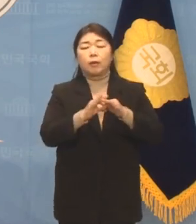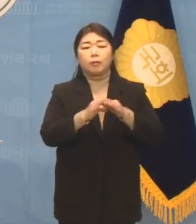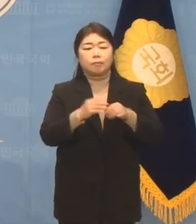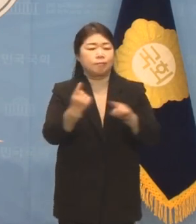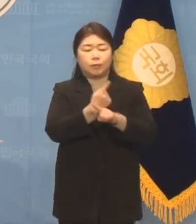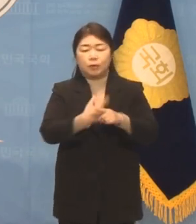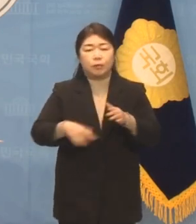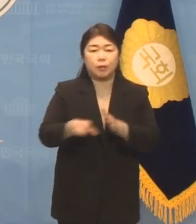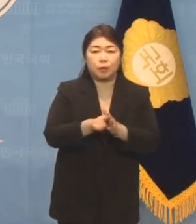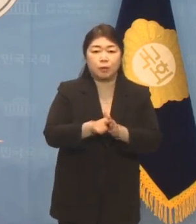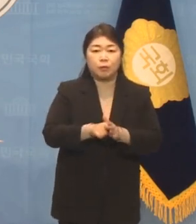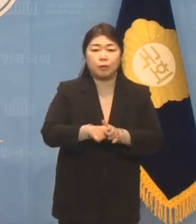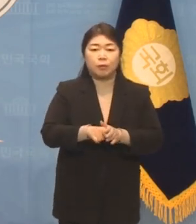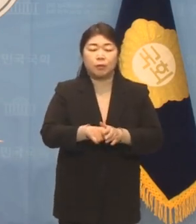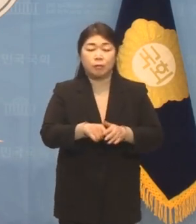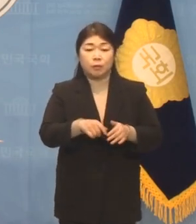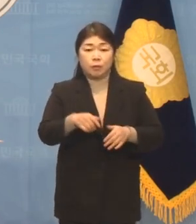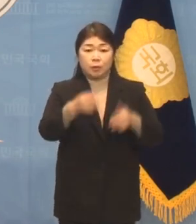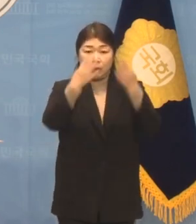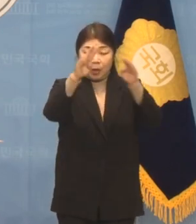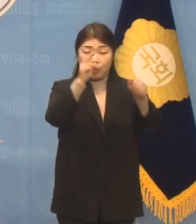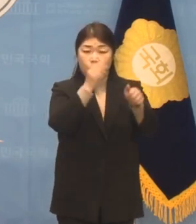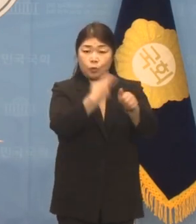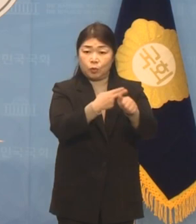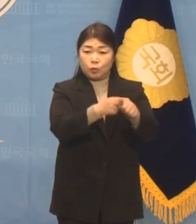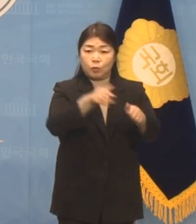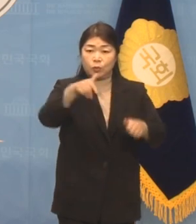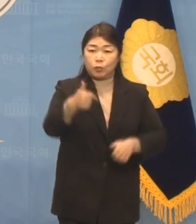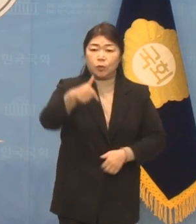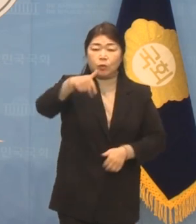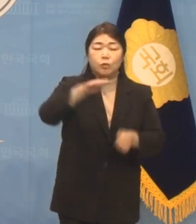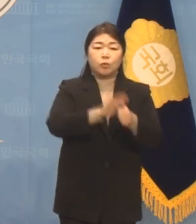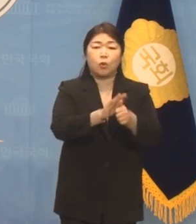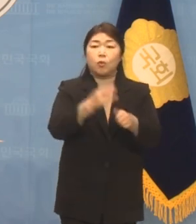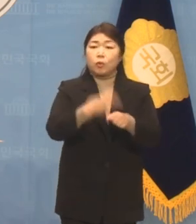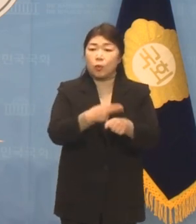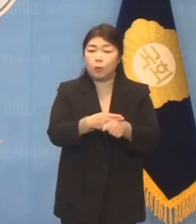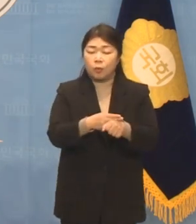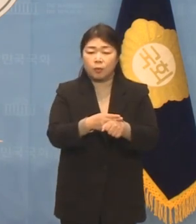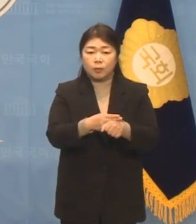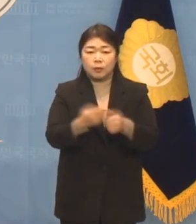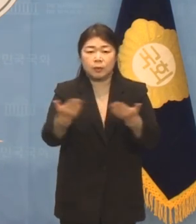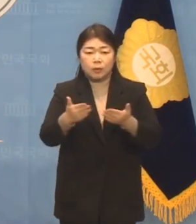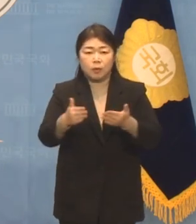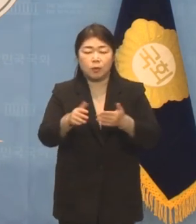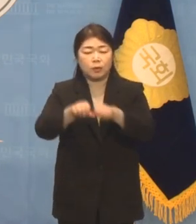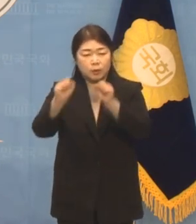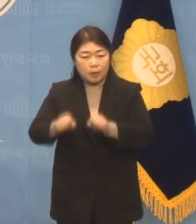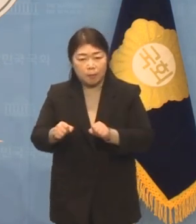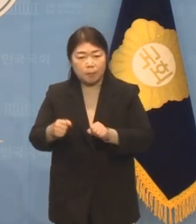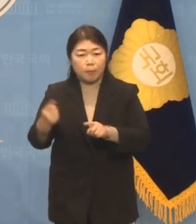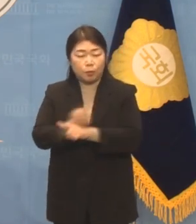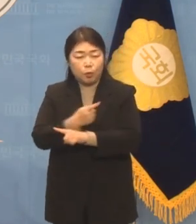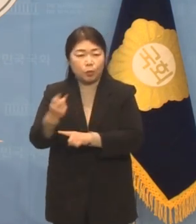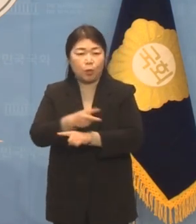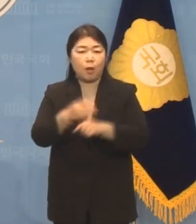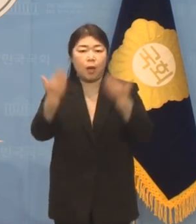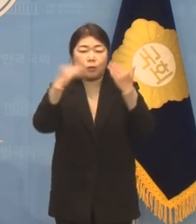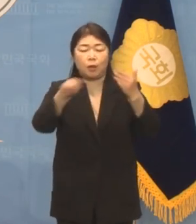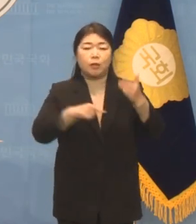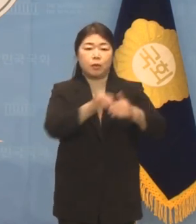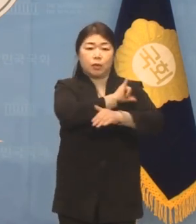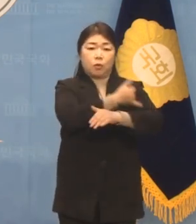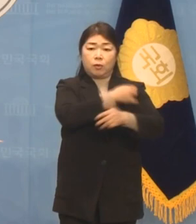개선하고자 조교 근로실태 공개법, 학내 인권센터 설치 의무화법, 성범죄